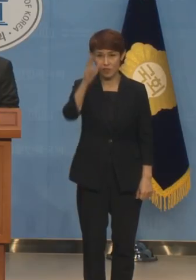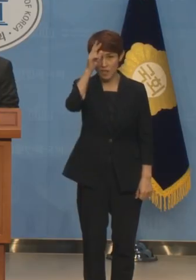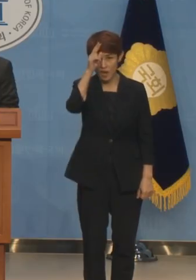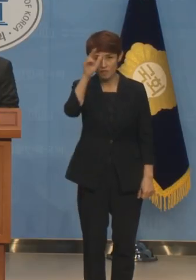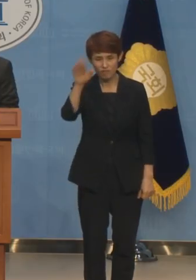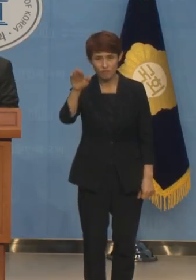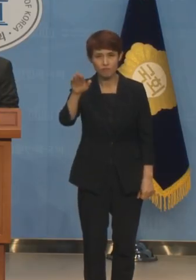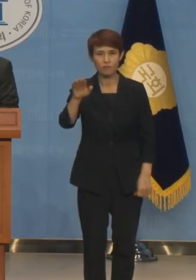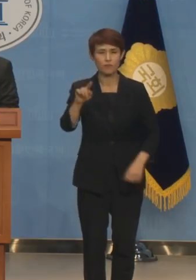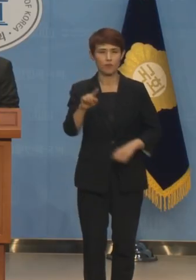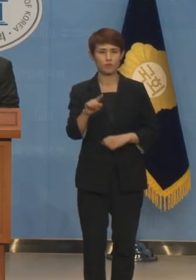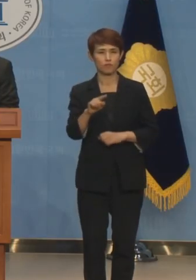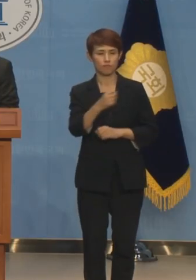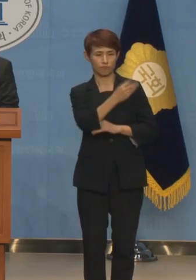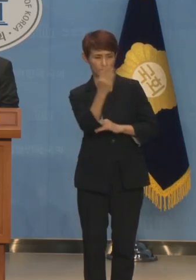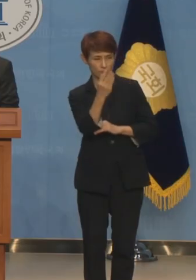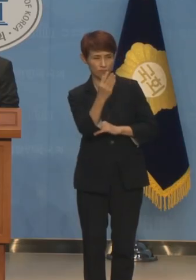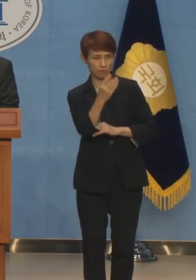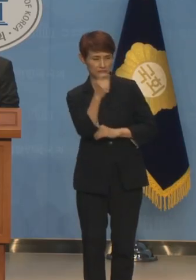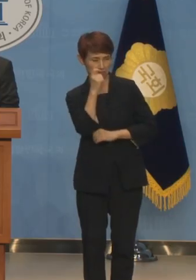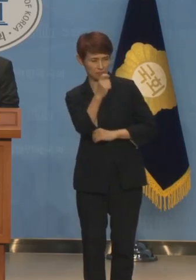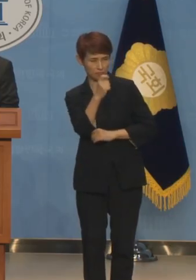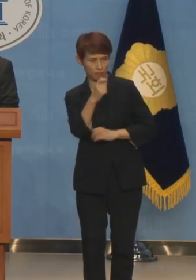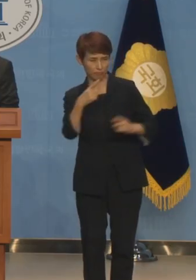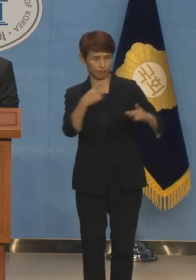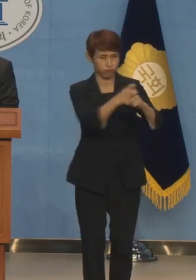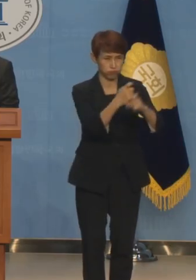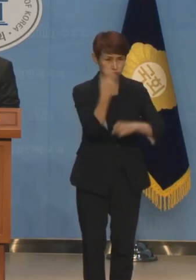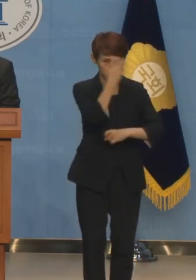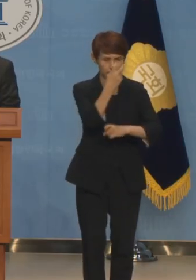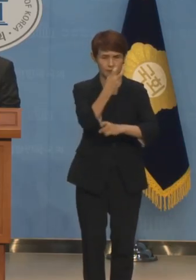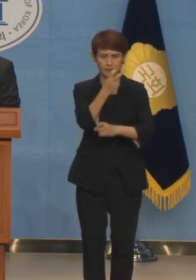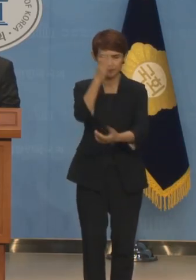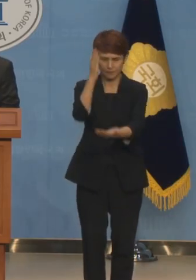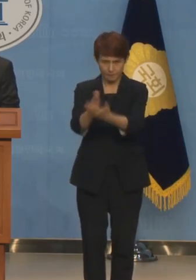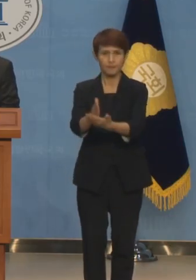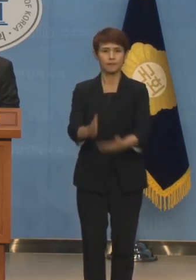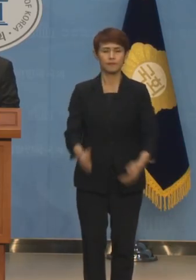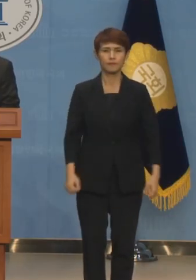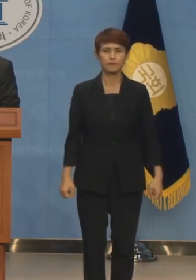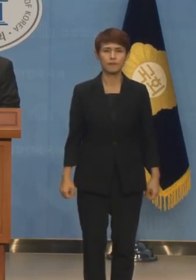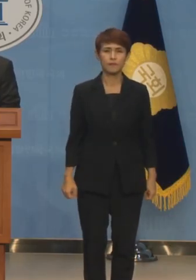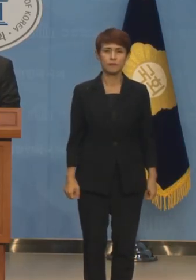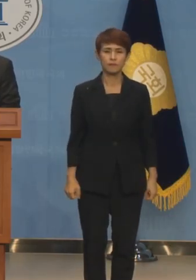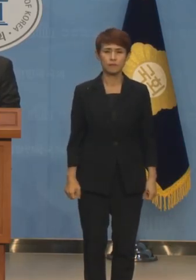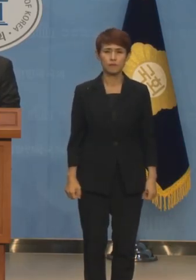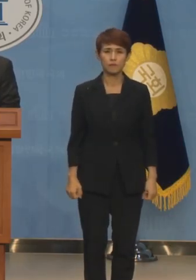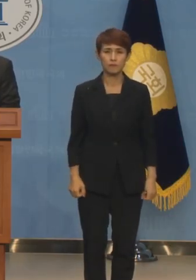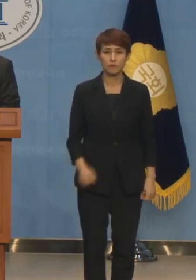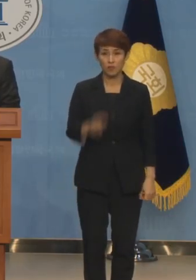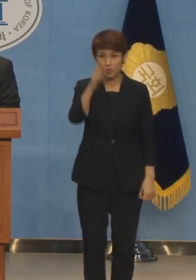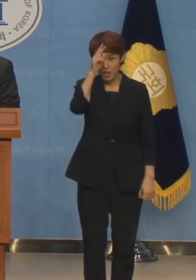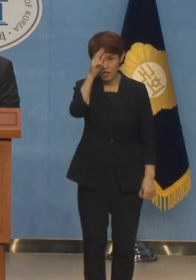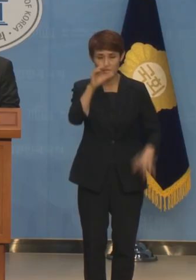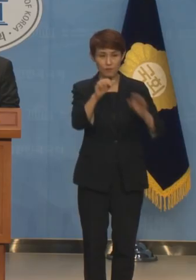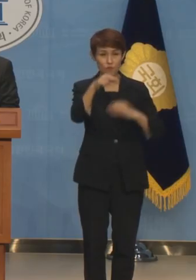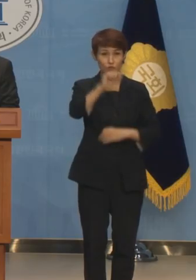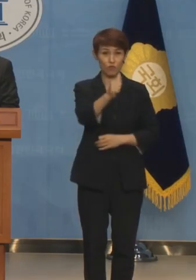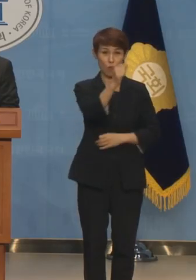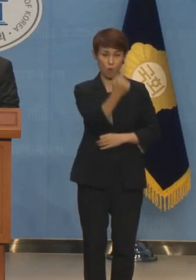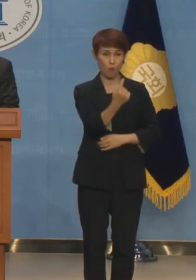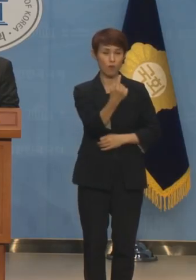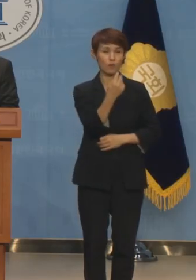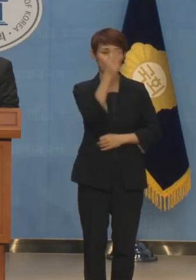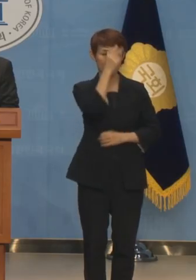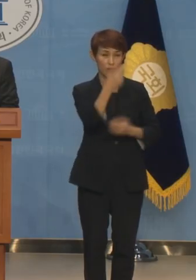경찰은 특정 언론을 겨냥한 표적, 보복 수사를 당장 멈추기 바랍니다. 경찰이 김순호 전